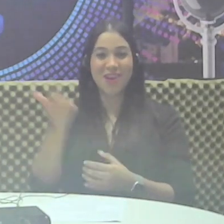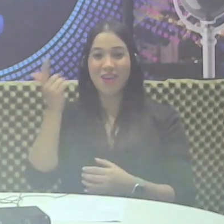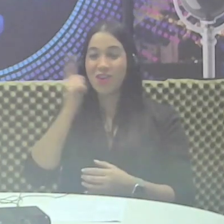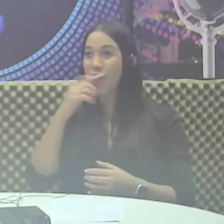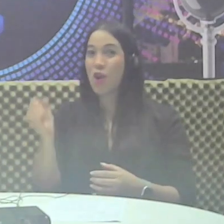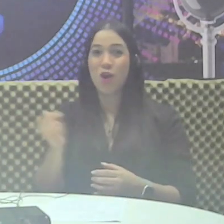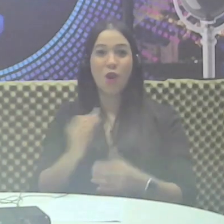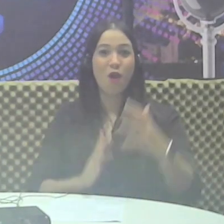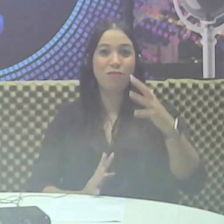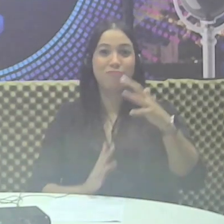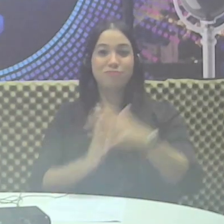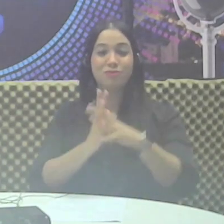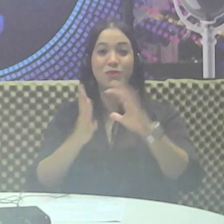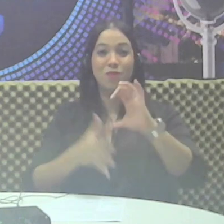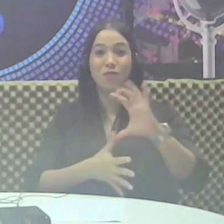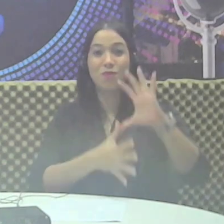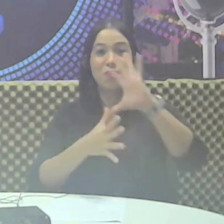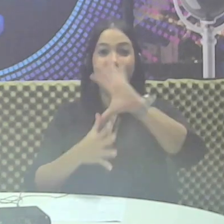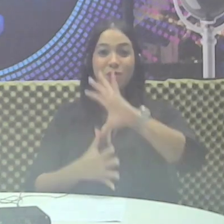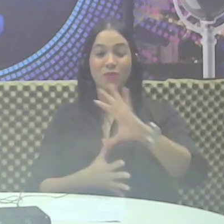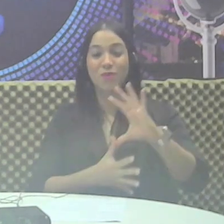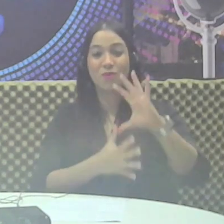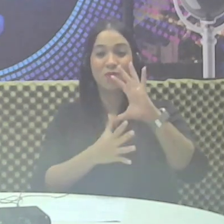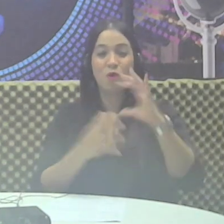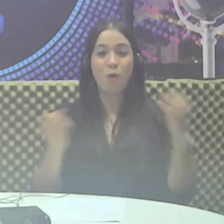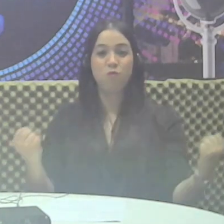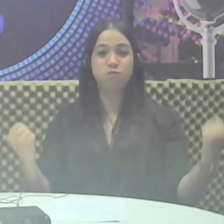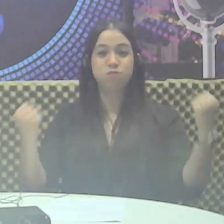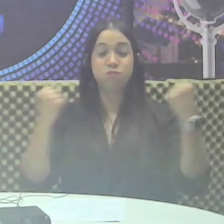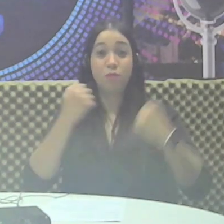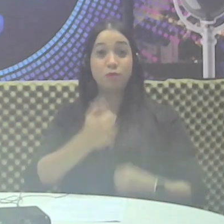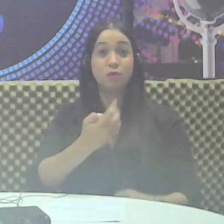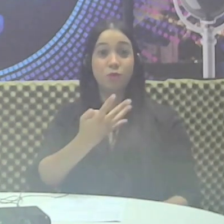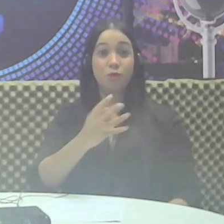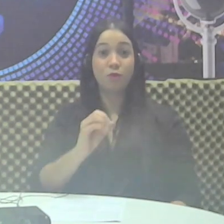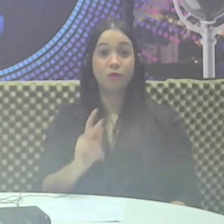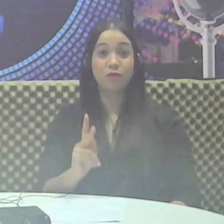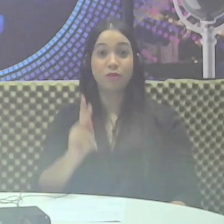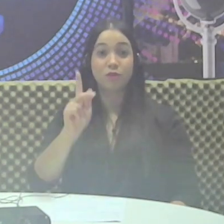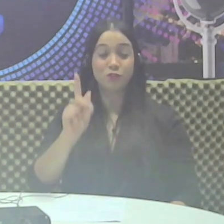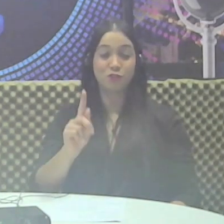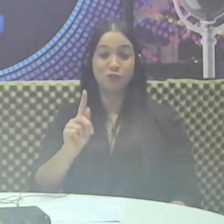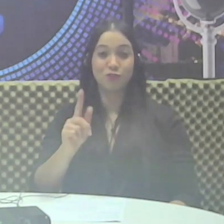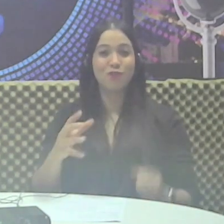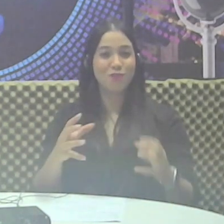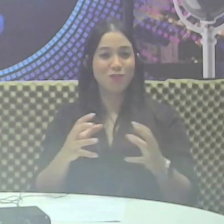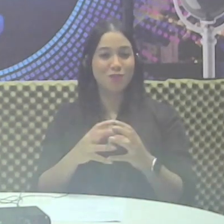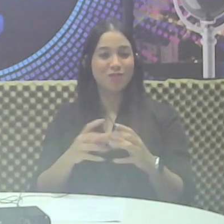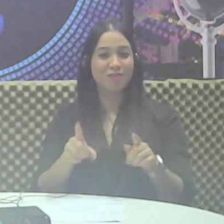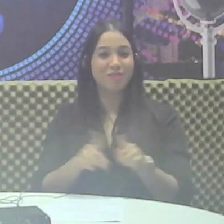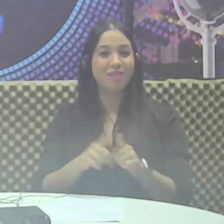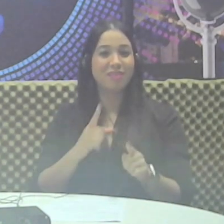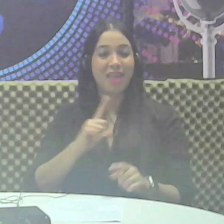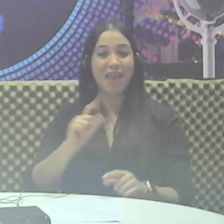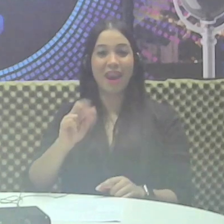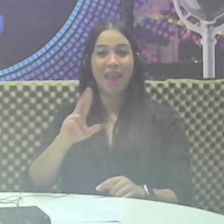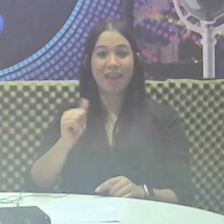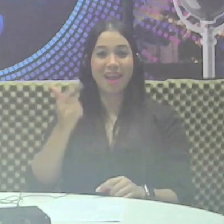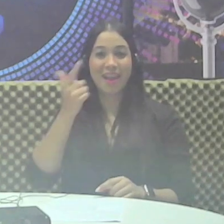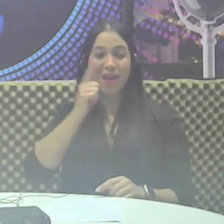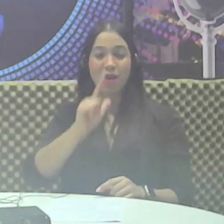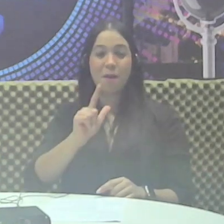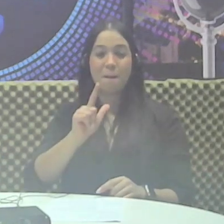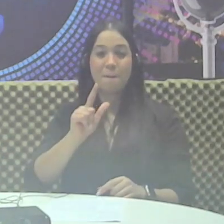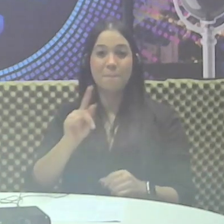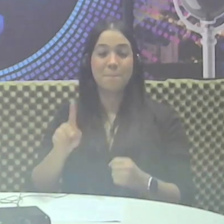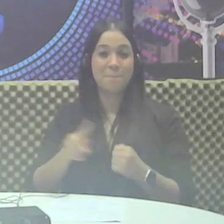novo recorde das Américas, ao levantar 140 quilos. A equipe ainda contou com Lara Lima, que ganhou uma